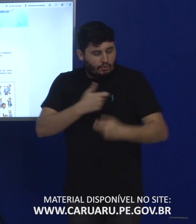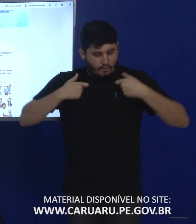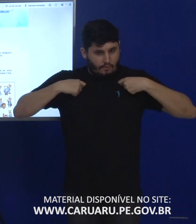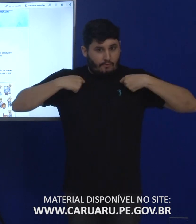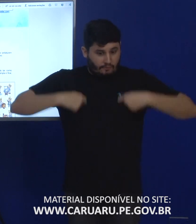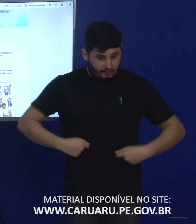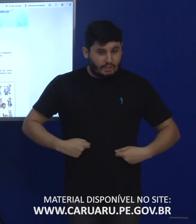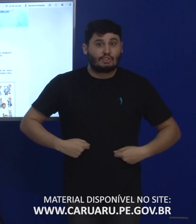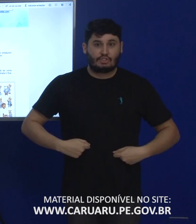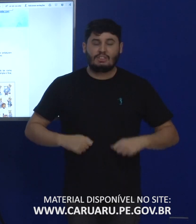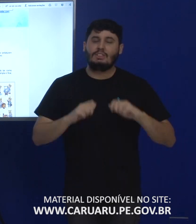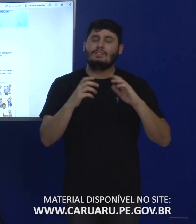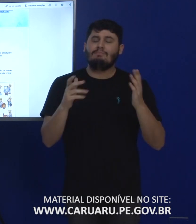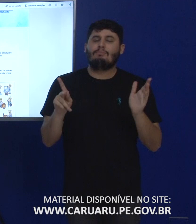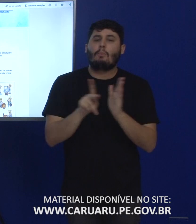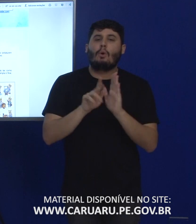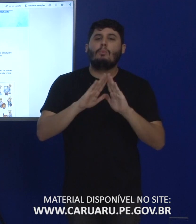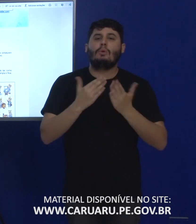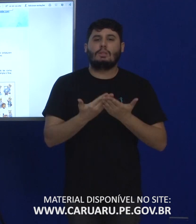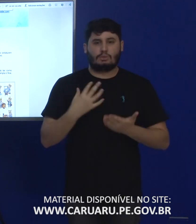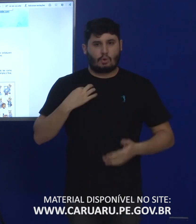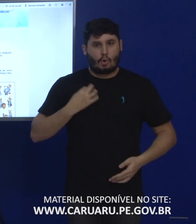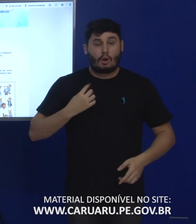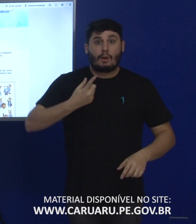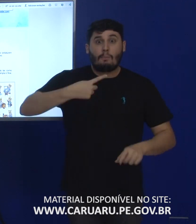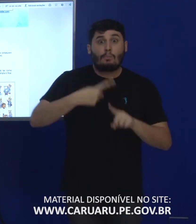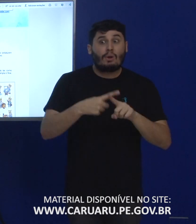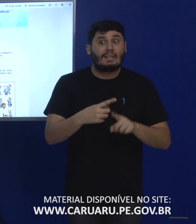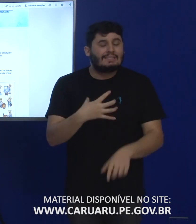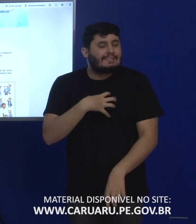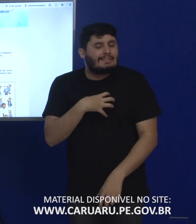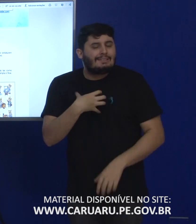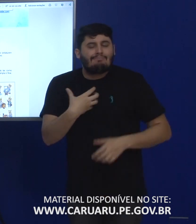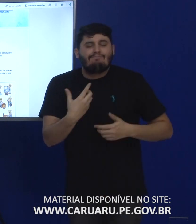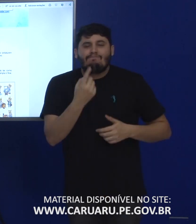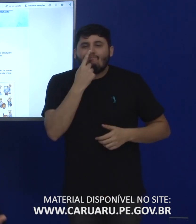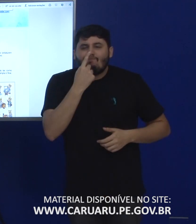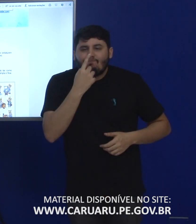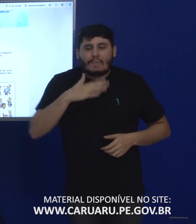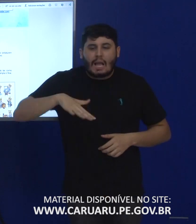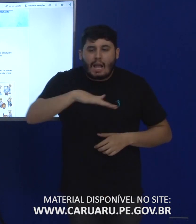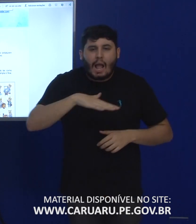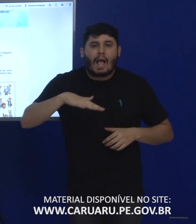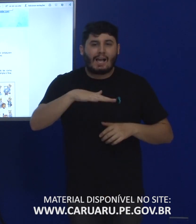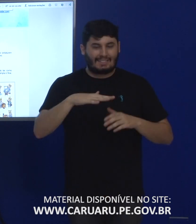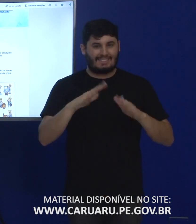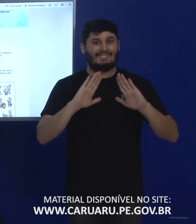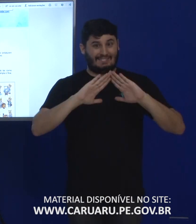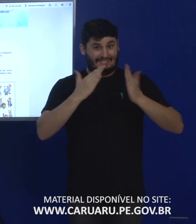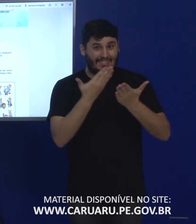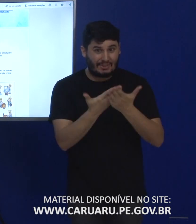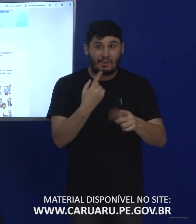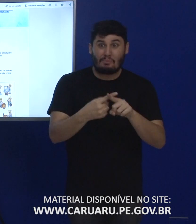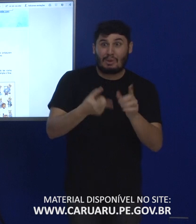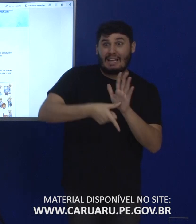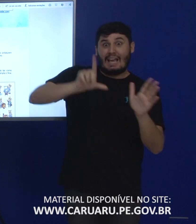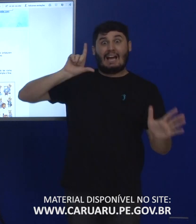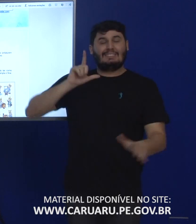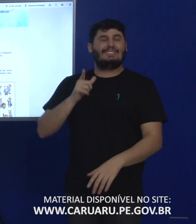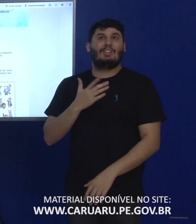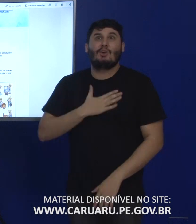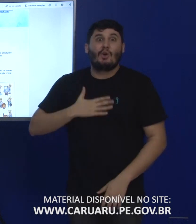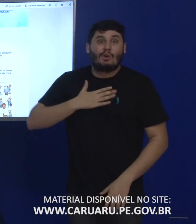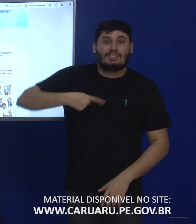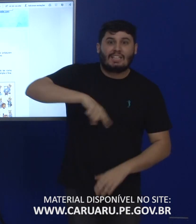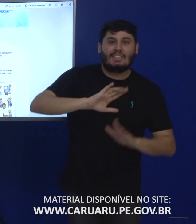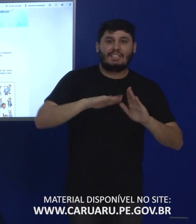possibilidade domiciliar de aproximar ele o máximo possível desse ambiente que ele tanto gostava de ir e que logo voltará aqui